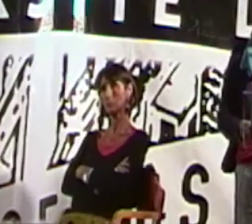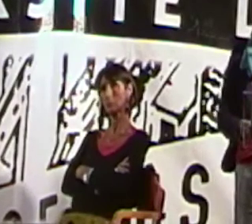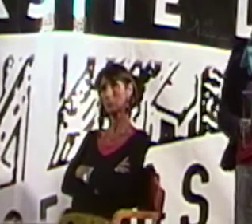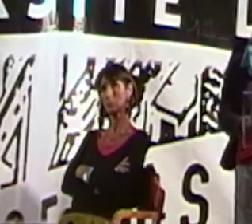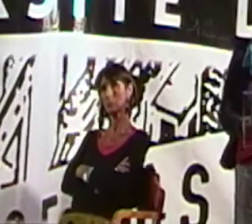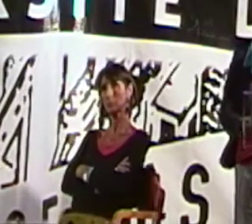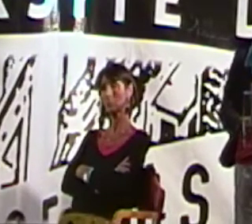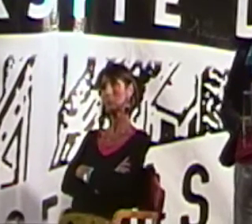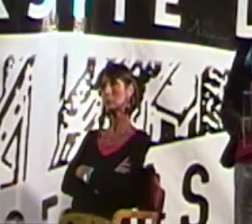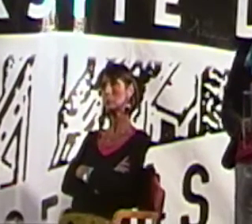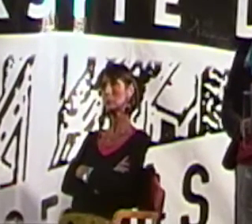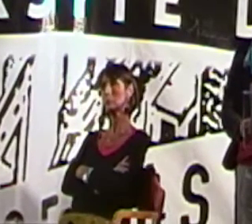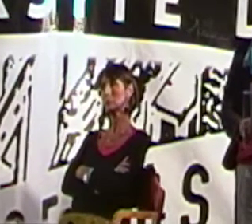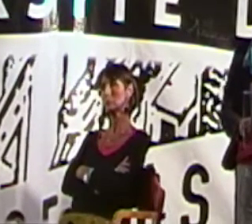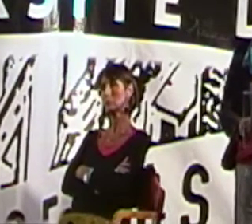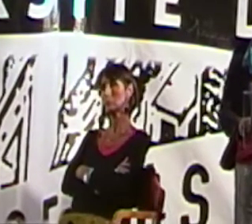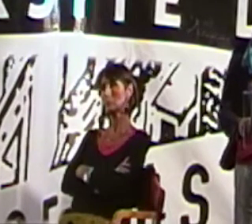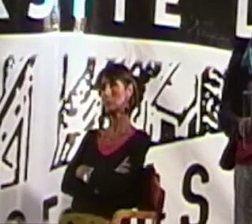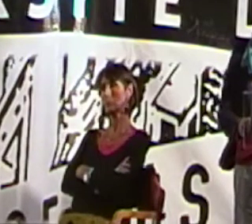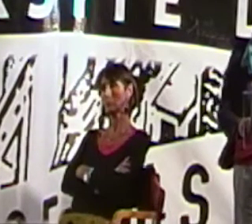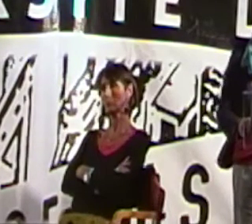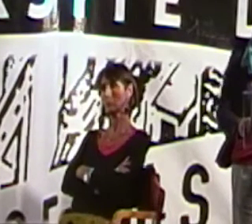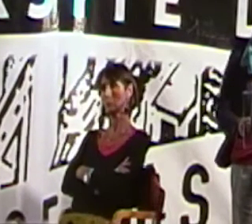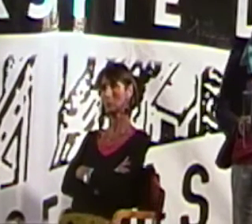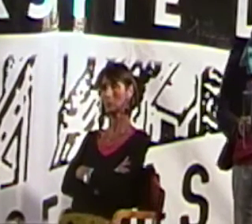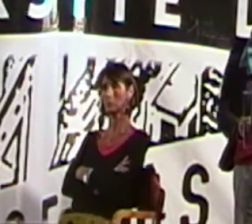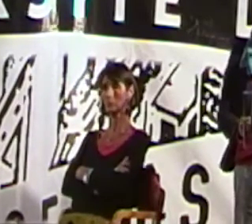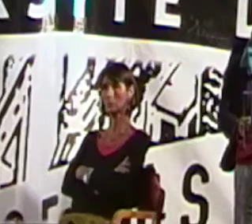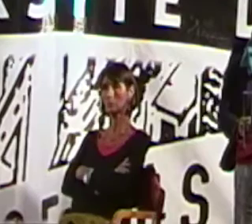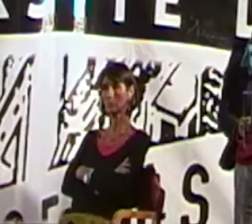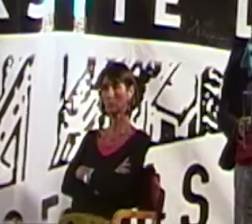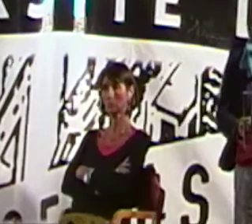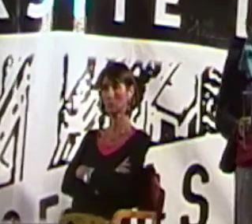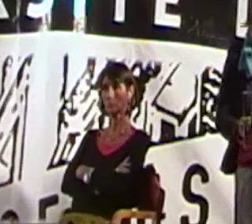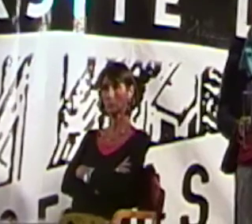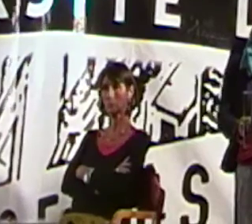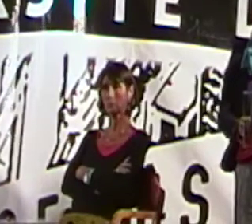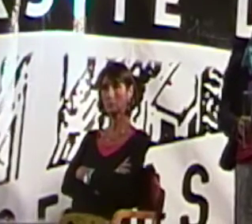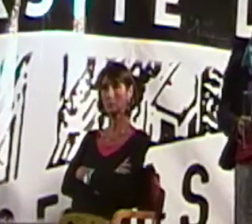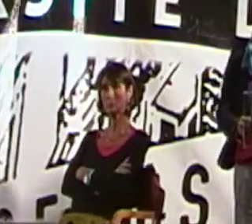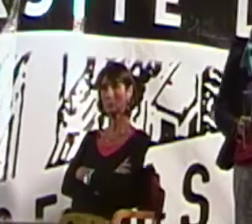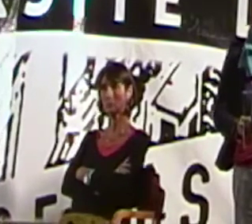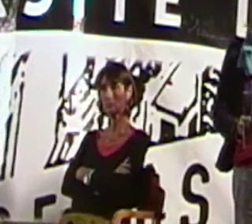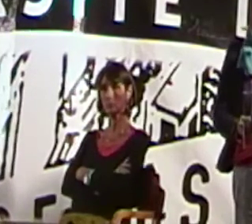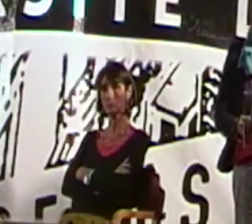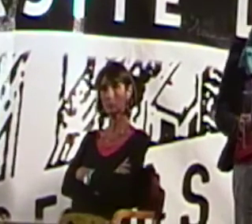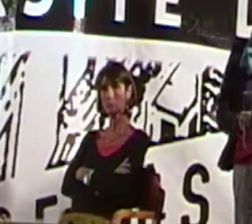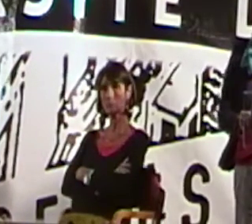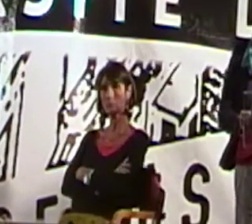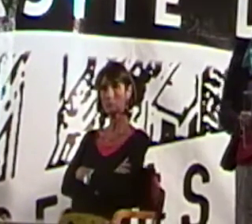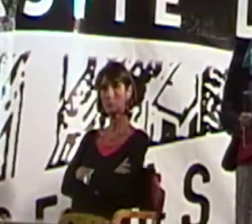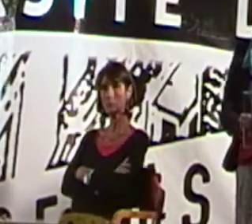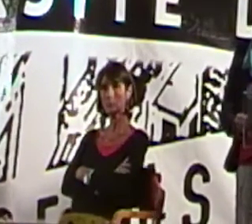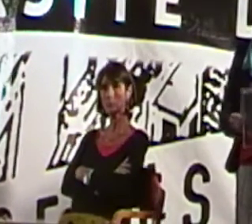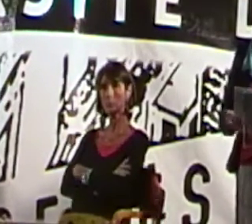ans. Quelle indécence enfin d'entendre, d'invoquer le manque de moyens, de monter de nouveaux barbelés, de déployer la flicaille devant